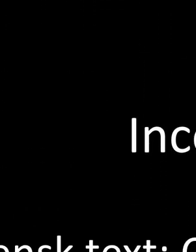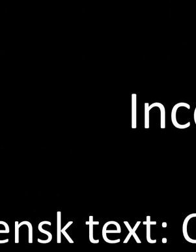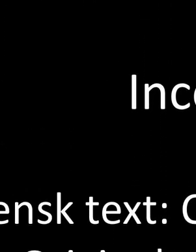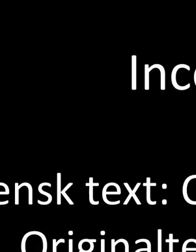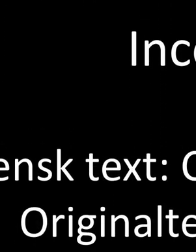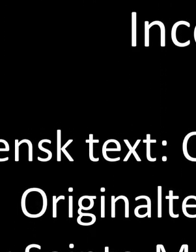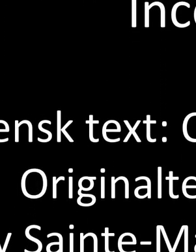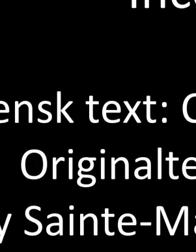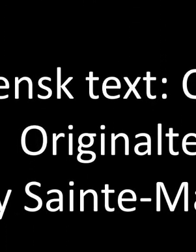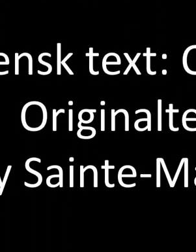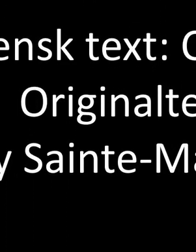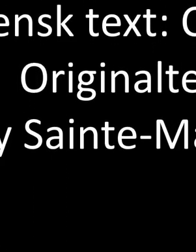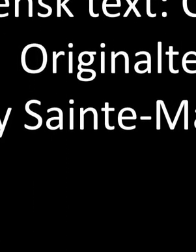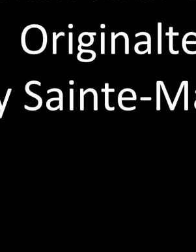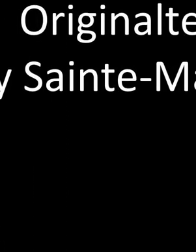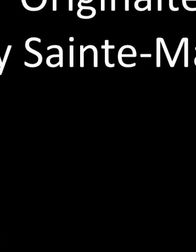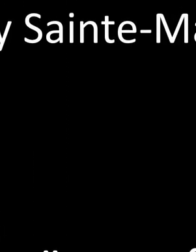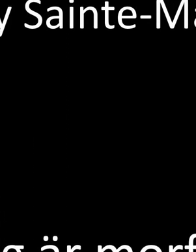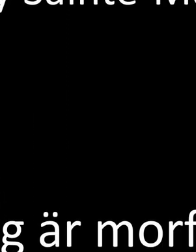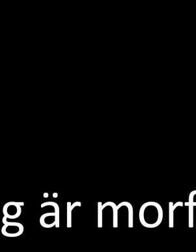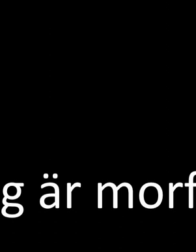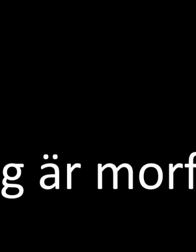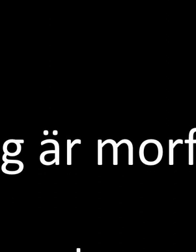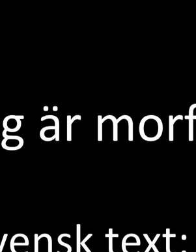det moderna om hämning.